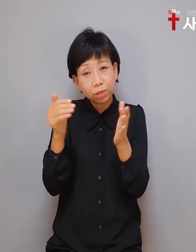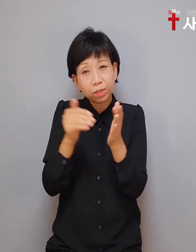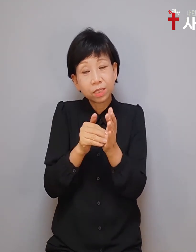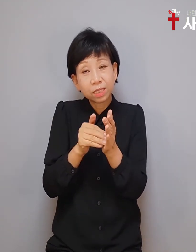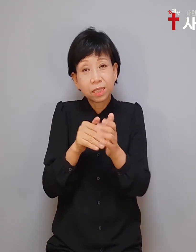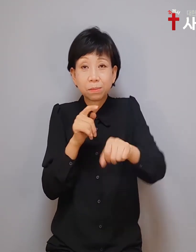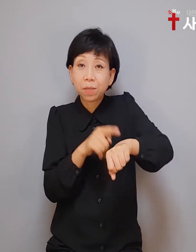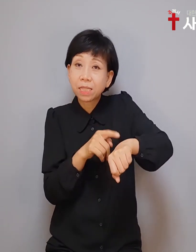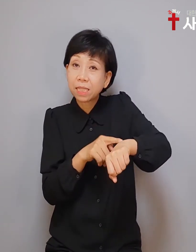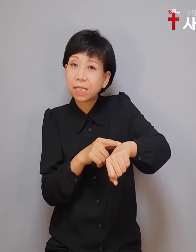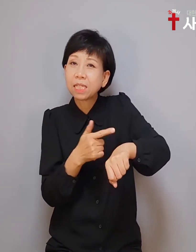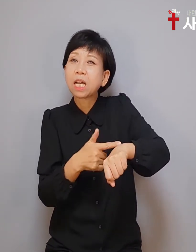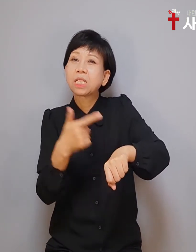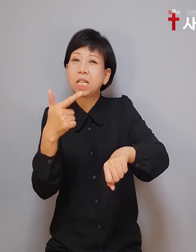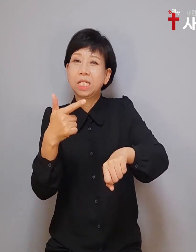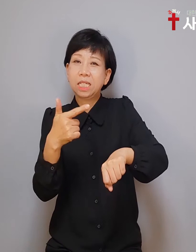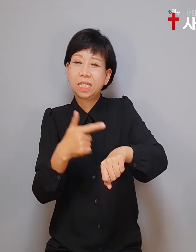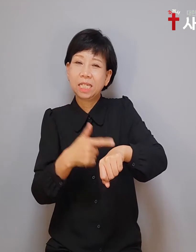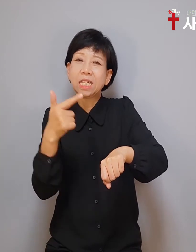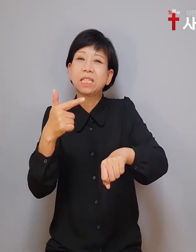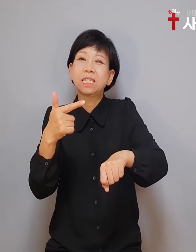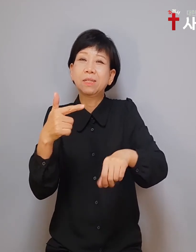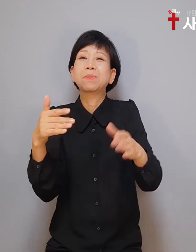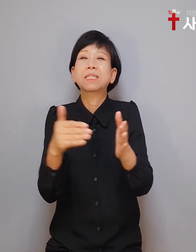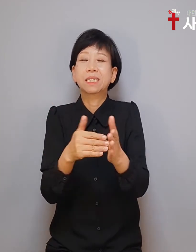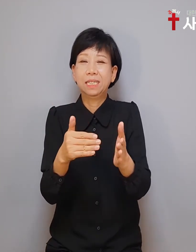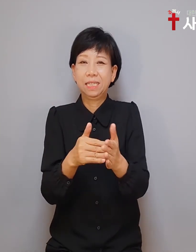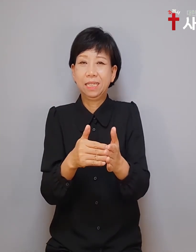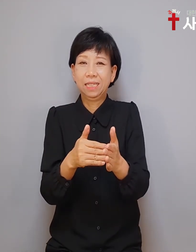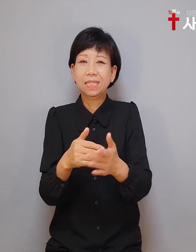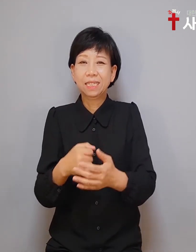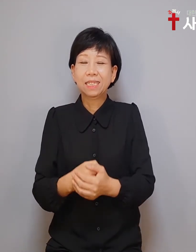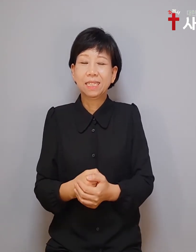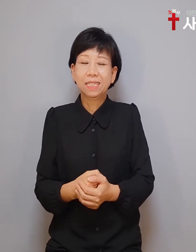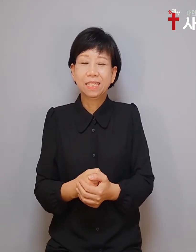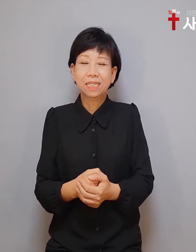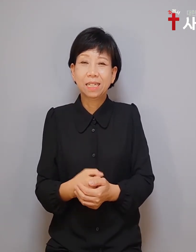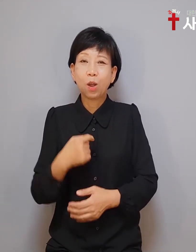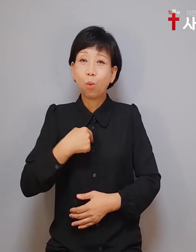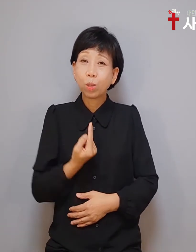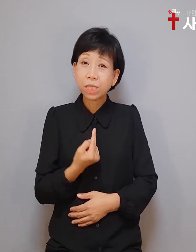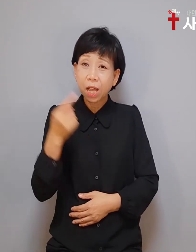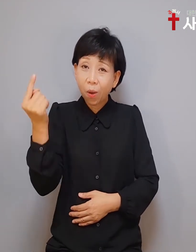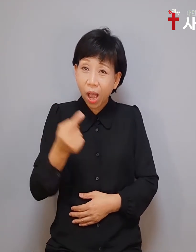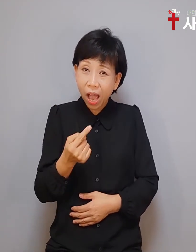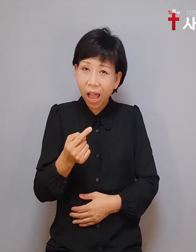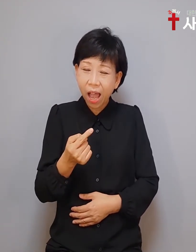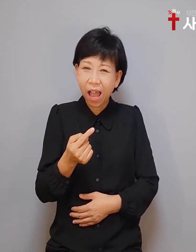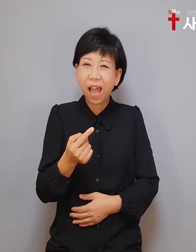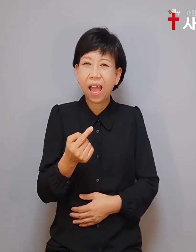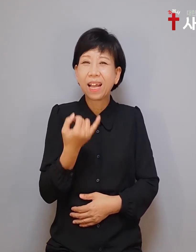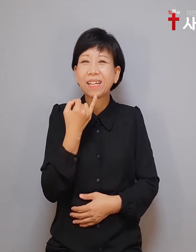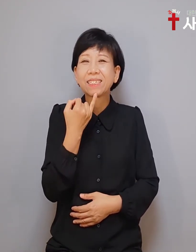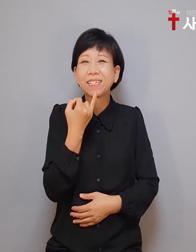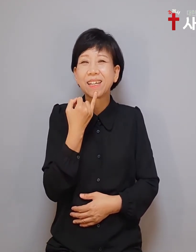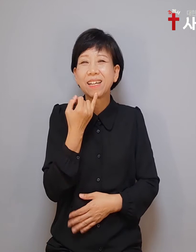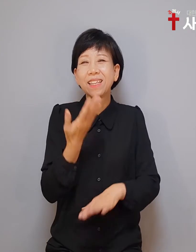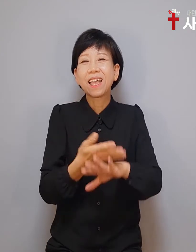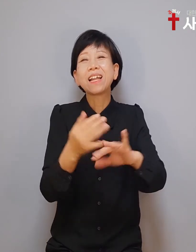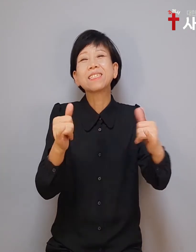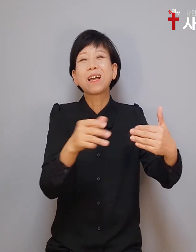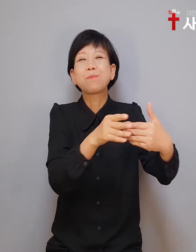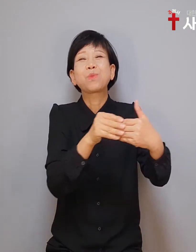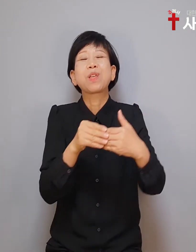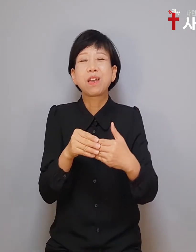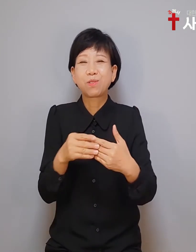좀 힘내셔서 오셔서 같이 좀 모셔도 오시고, 네, 좀 연말을 보낼 때 우리의